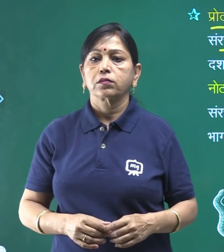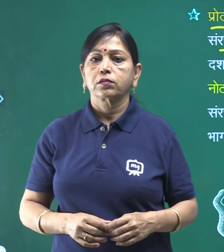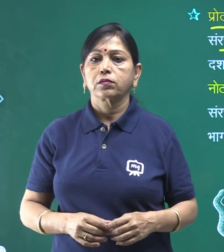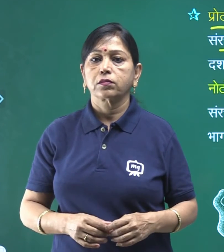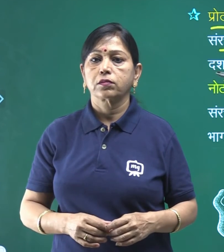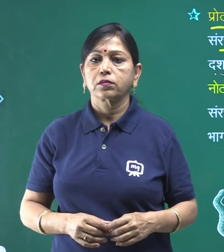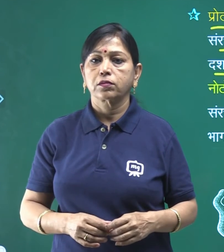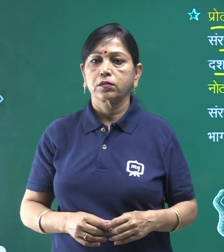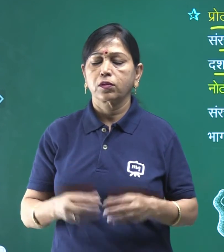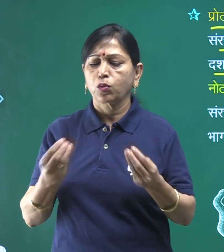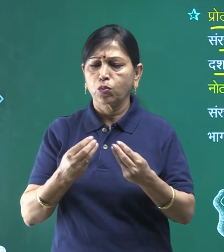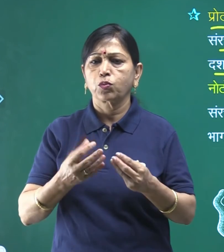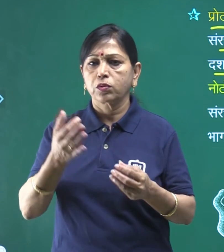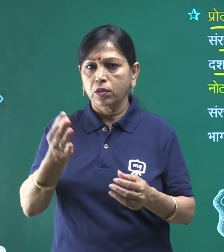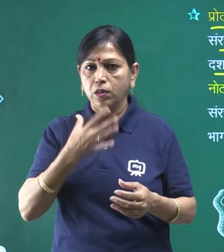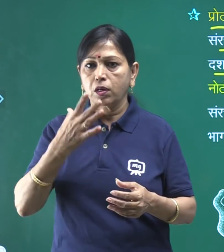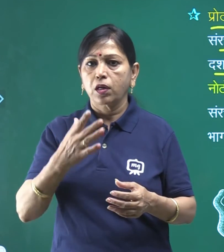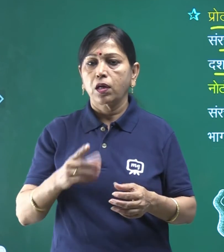कुछ नए लक्षण दर्शाते हैं।